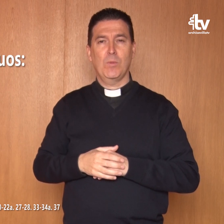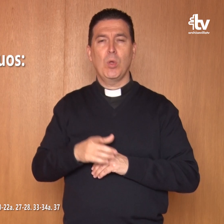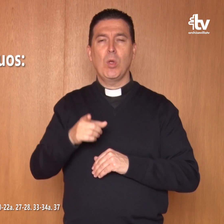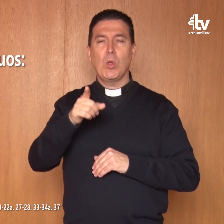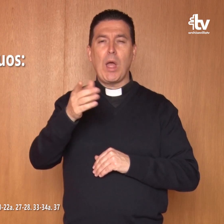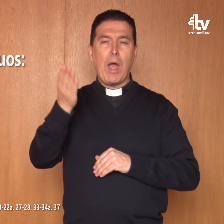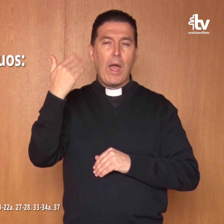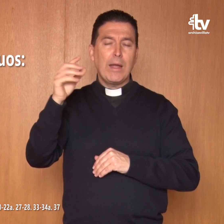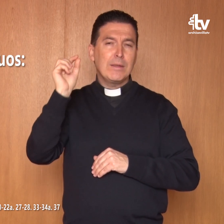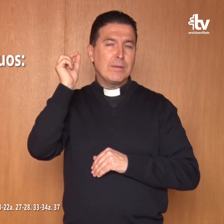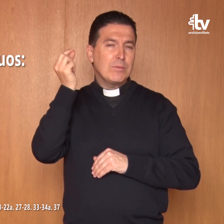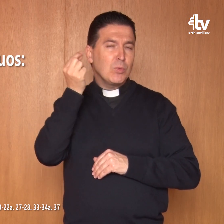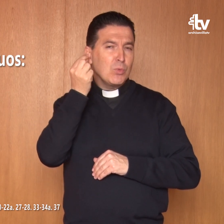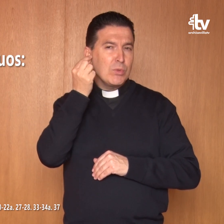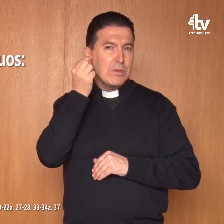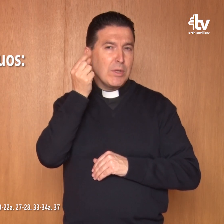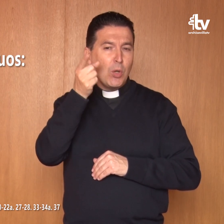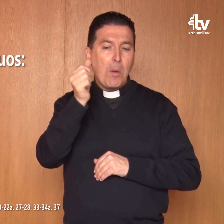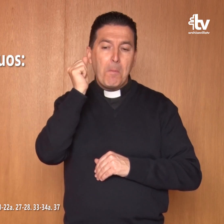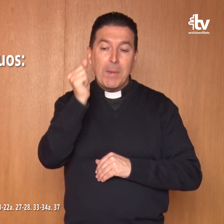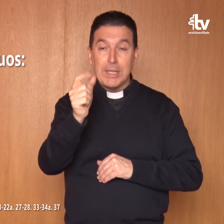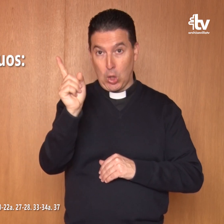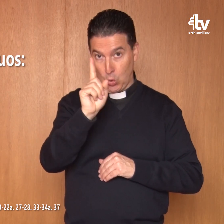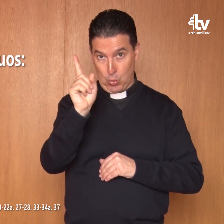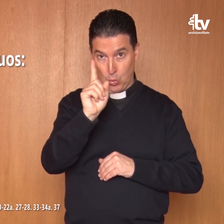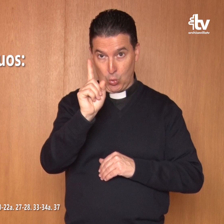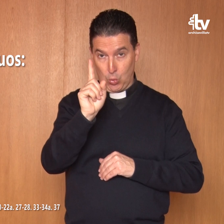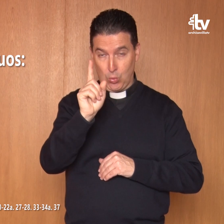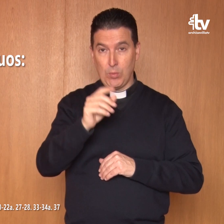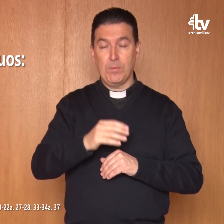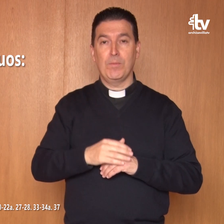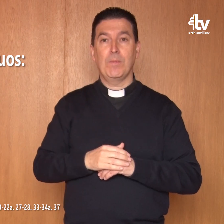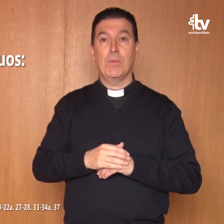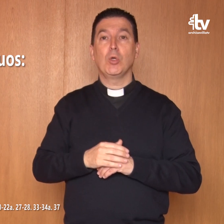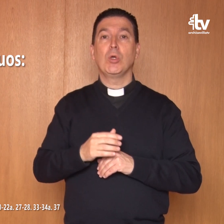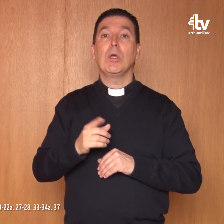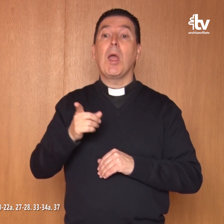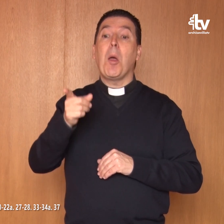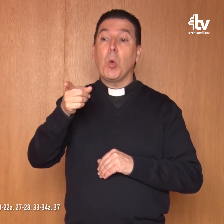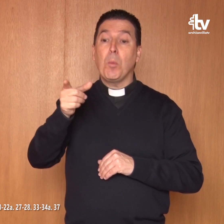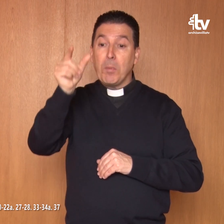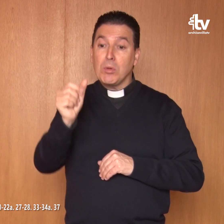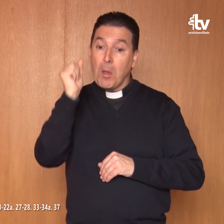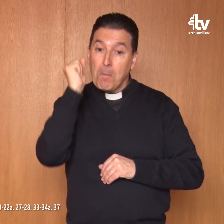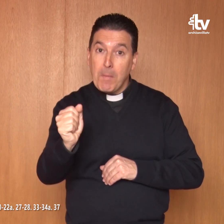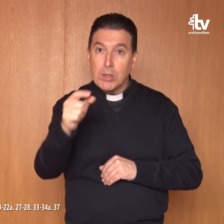Habéis oído que se dijo a los antiguos No matarás Y el que mate será